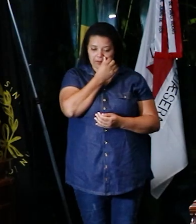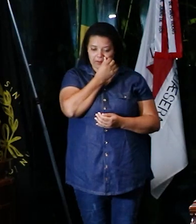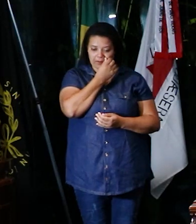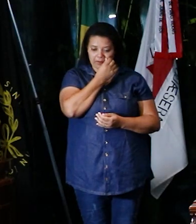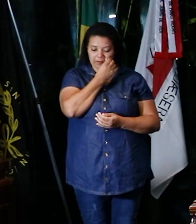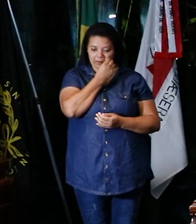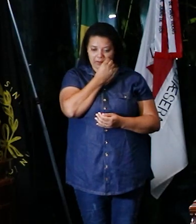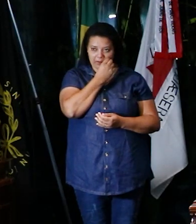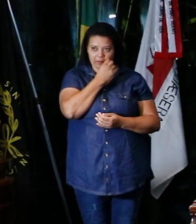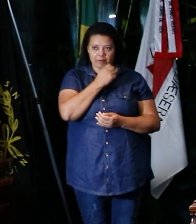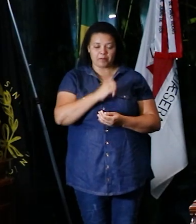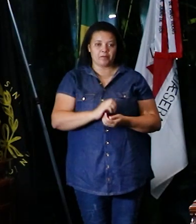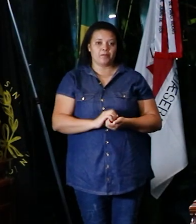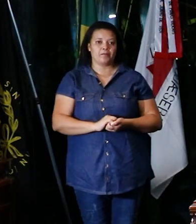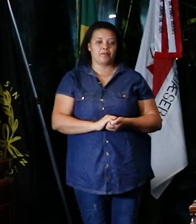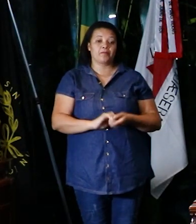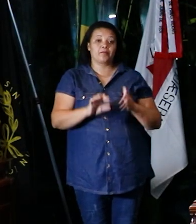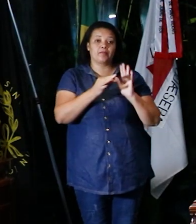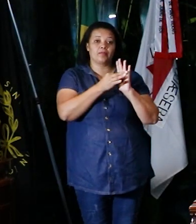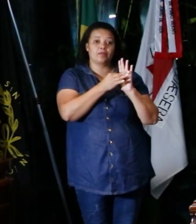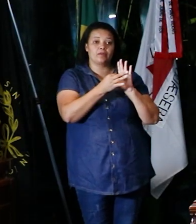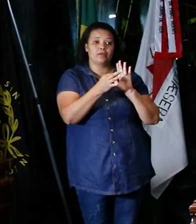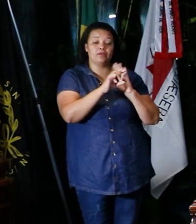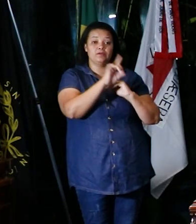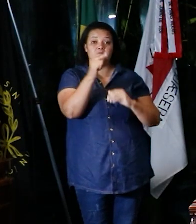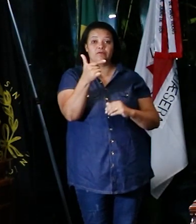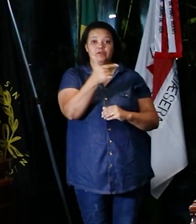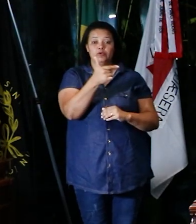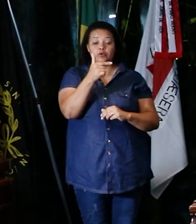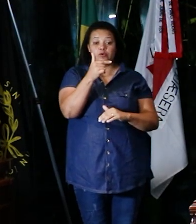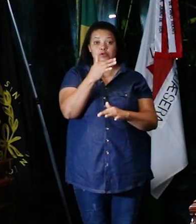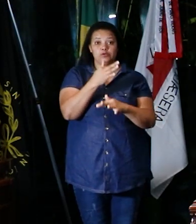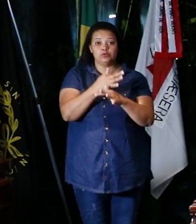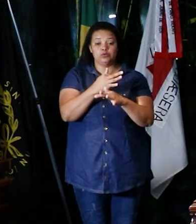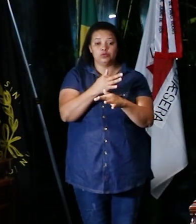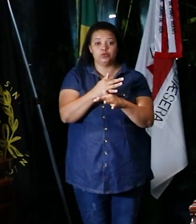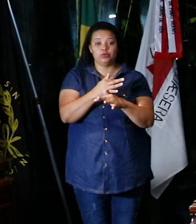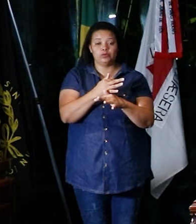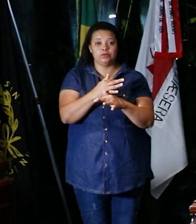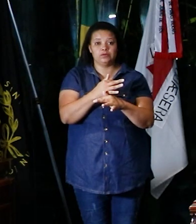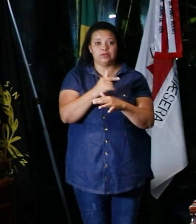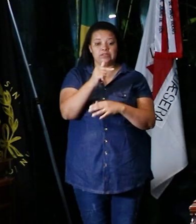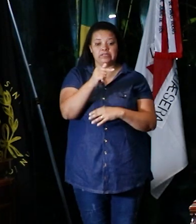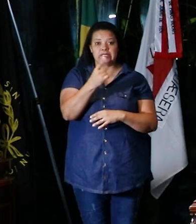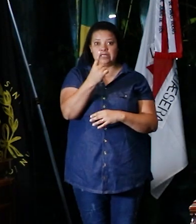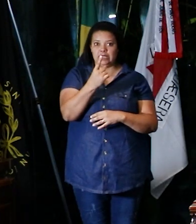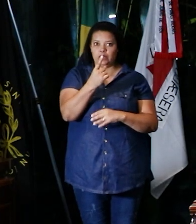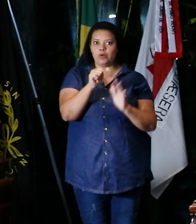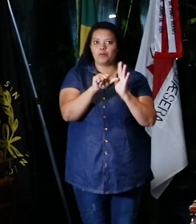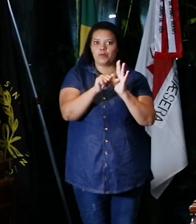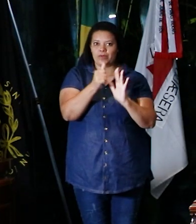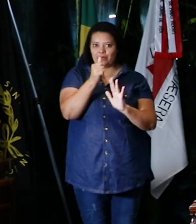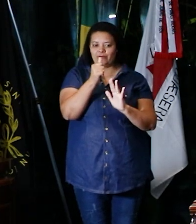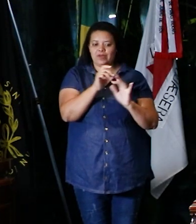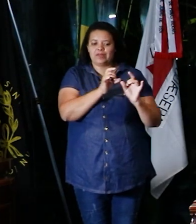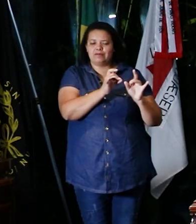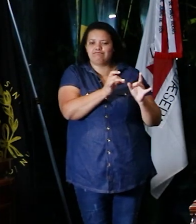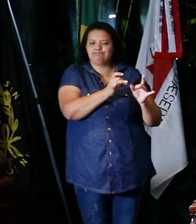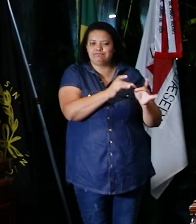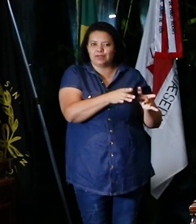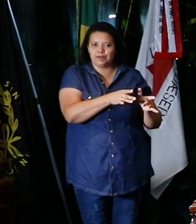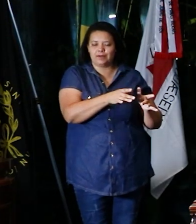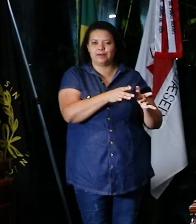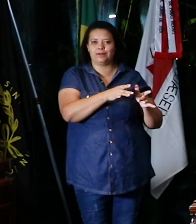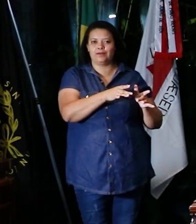dia 22 de julho de 71. Ele se despediu a primeira vez no dia 21